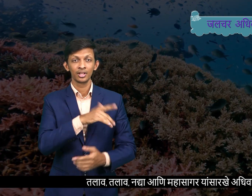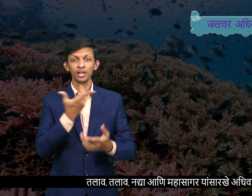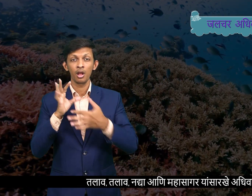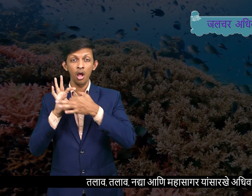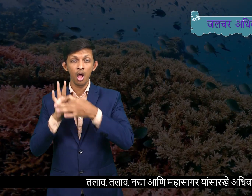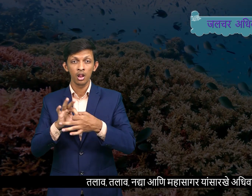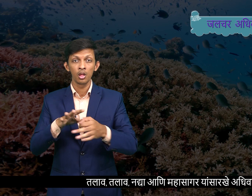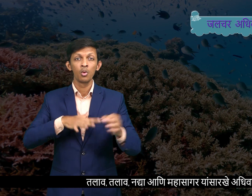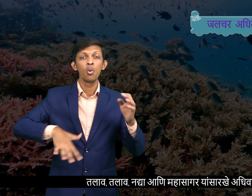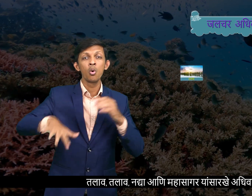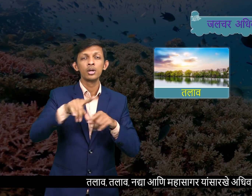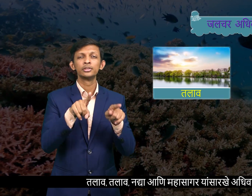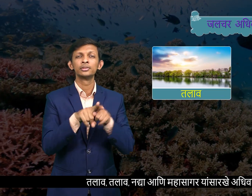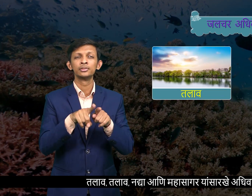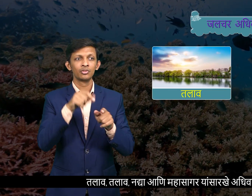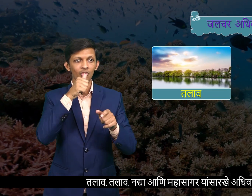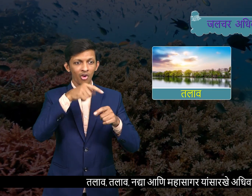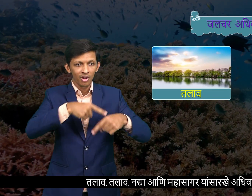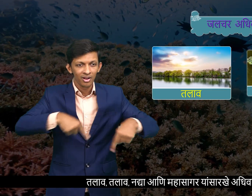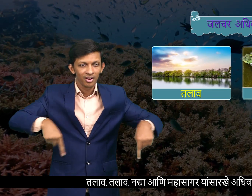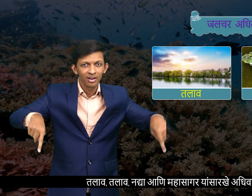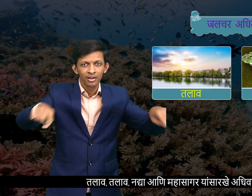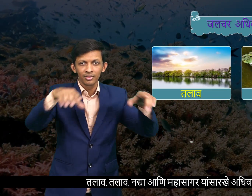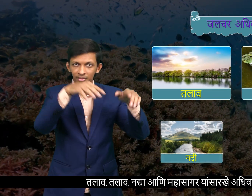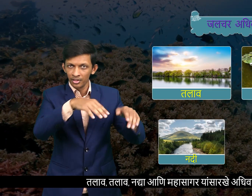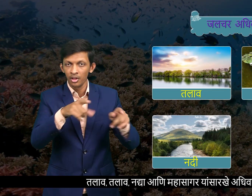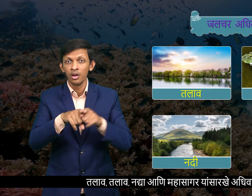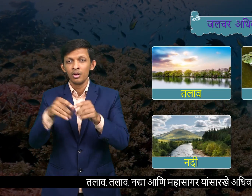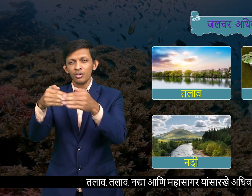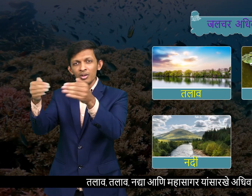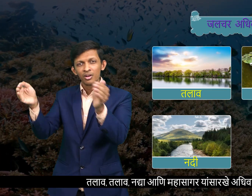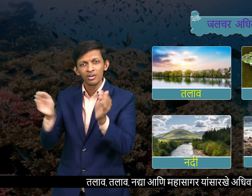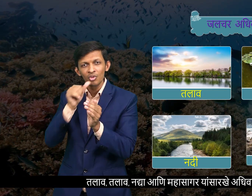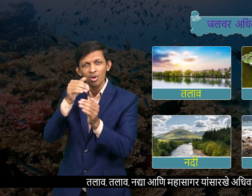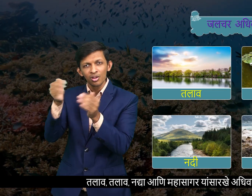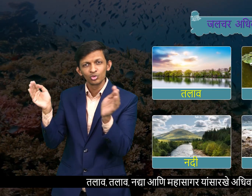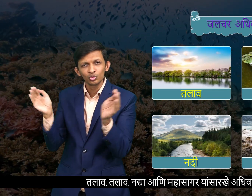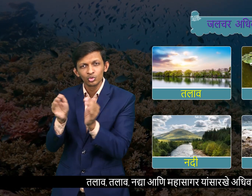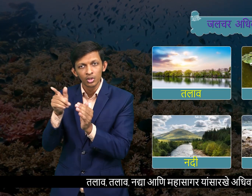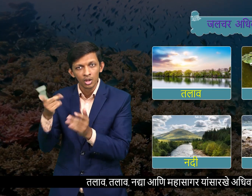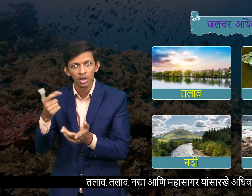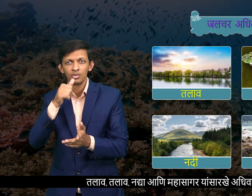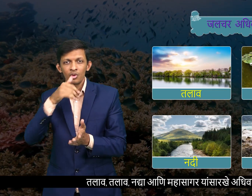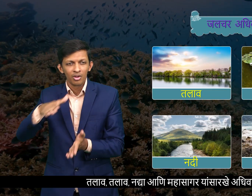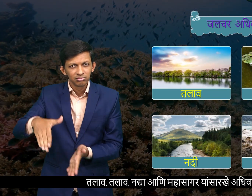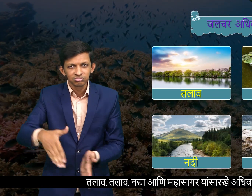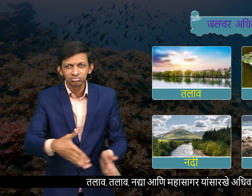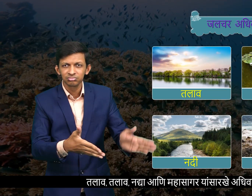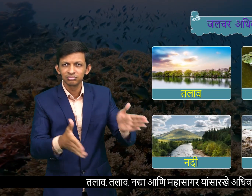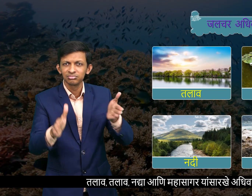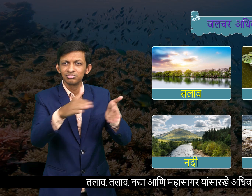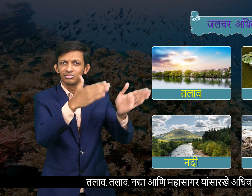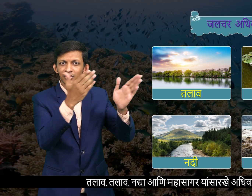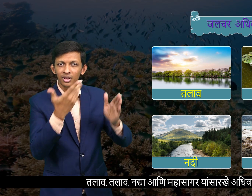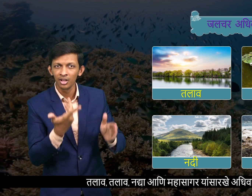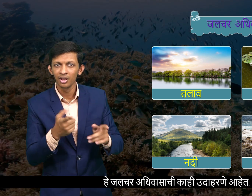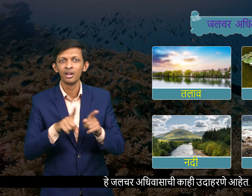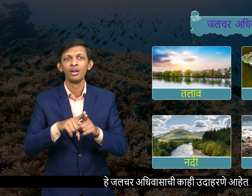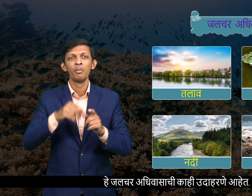तलाव, नद्या आणि महासागर यासारखे अधिवास हे